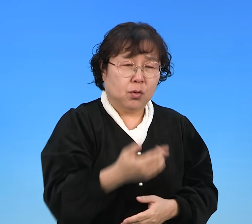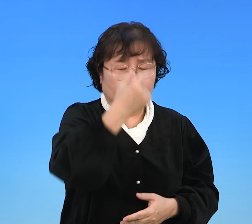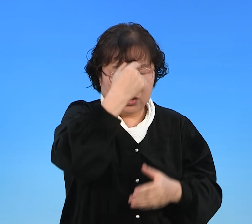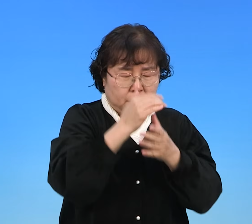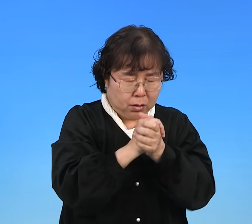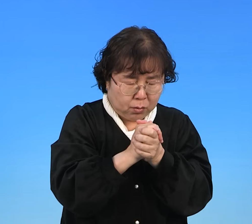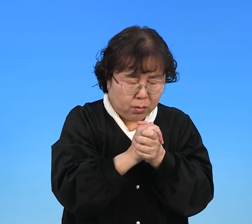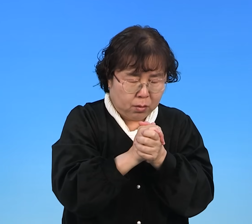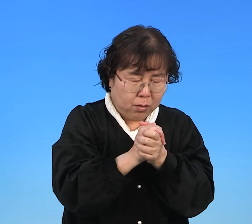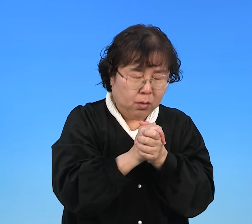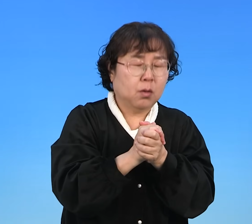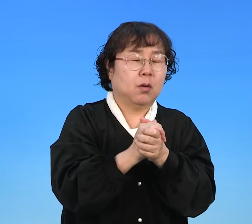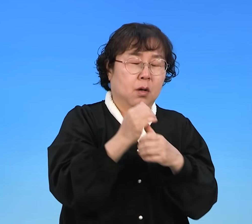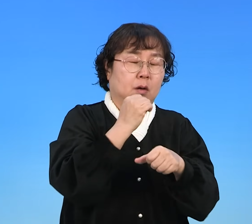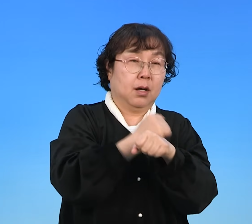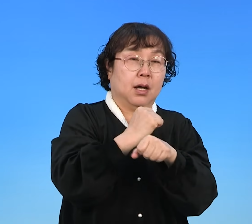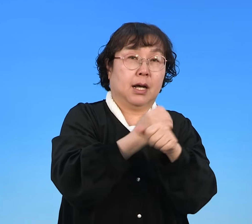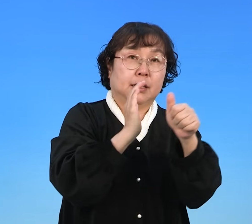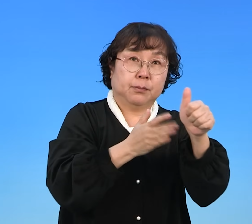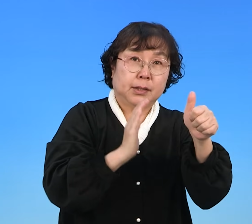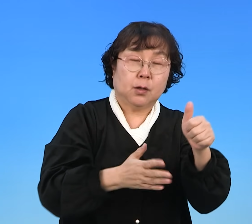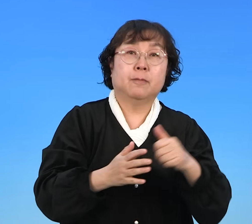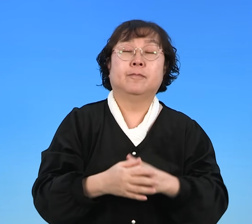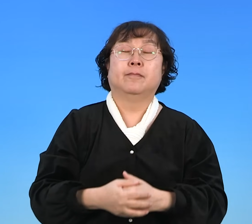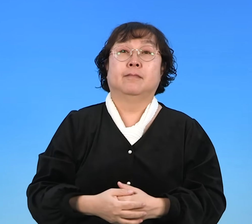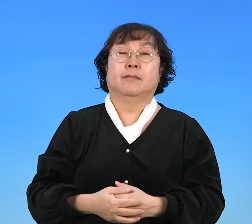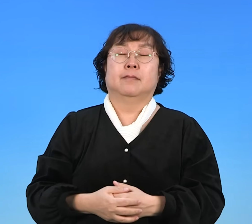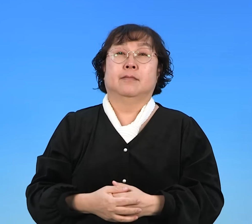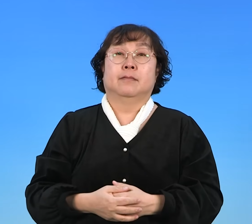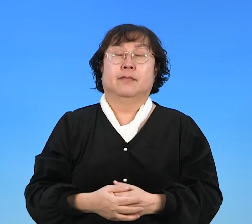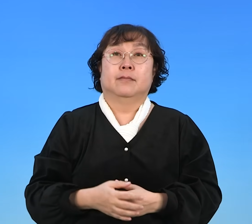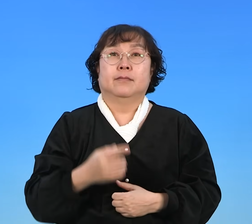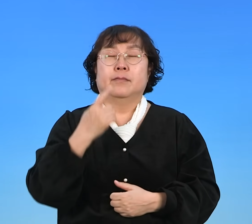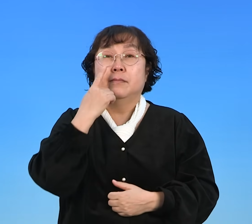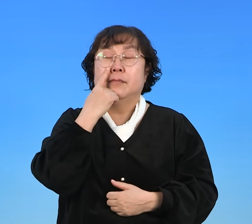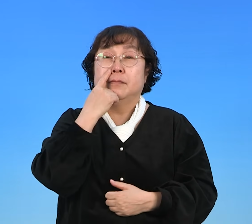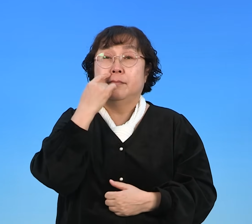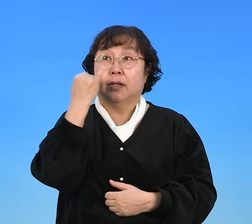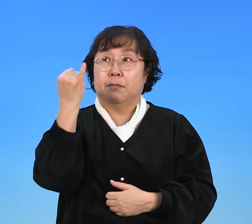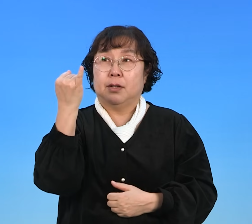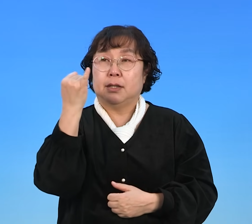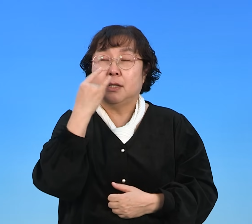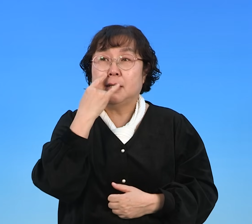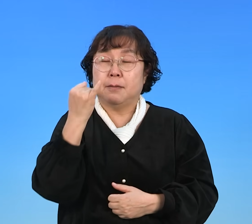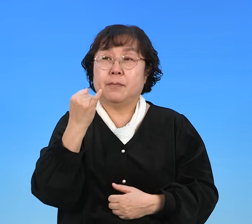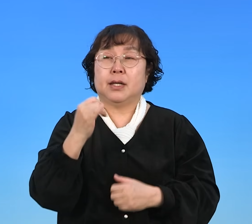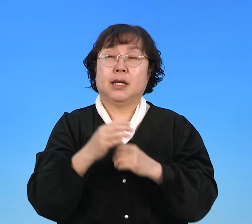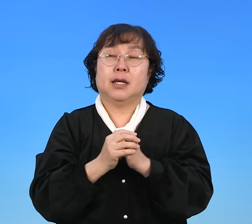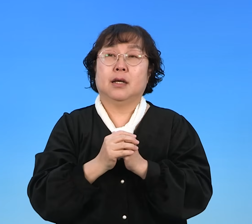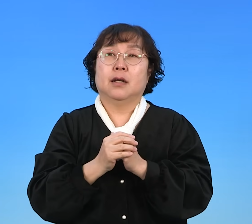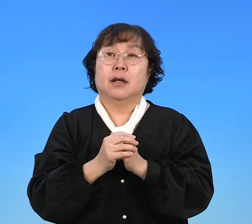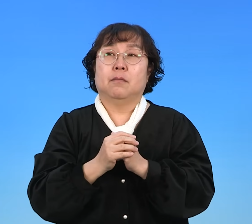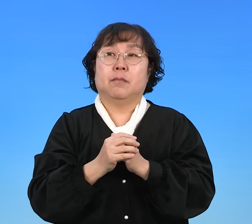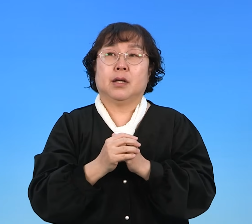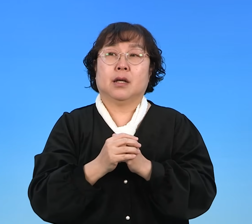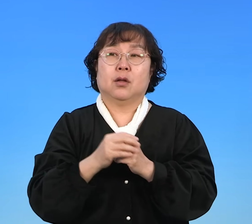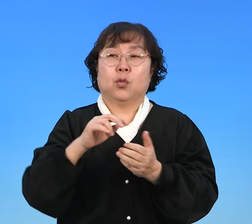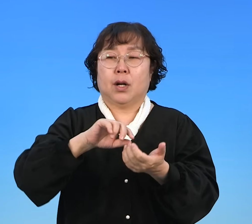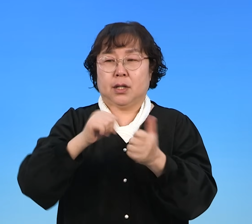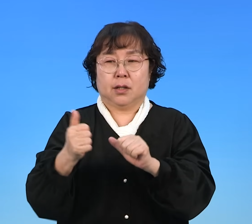어머니 소천 소식을 들으시고 어떤 장로님이 오셨어요. 그리고는 이제 농담하면서 이런 말씀하셨어요.